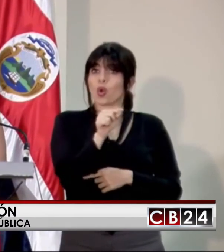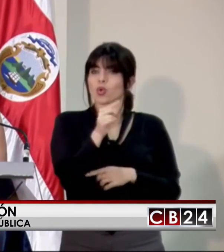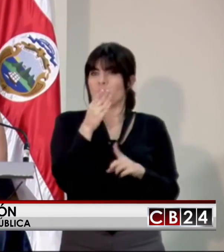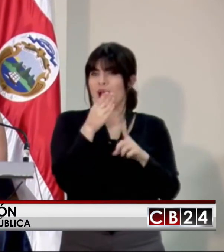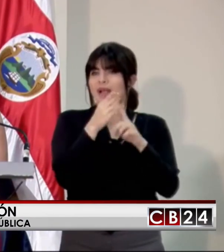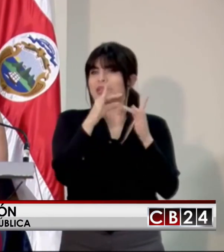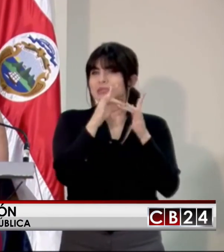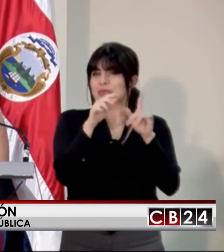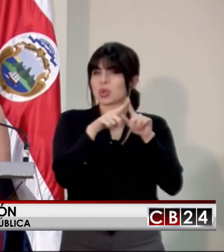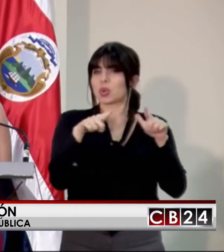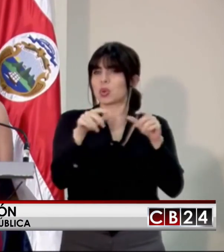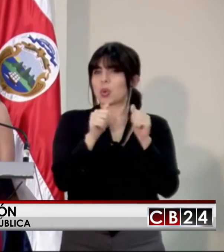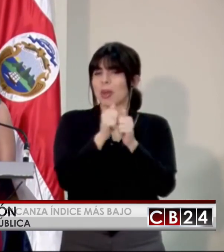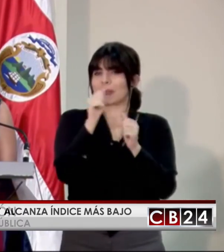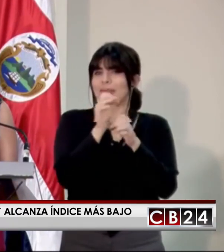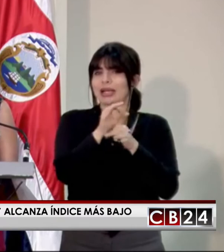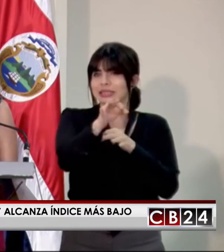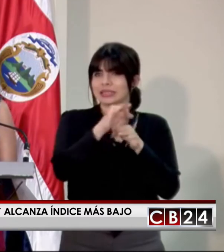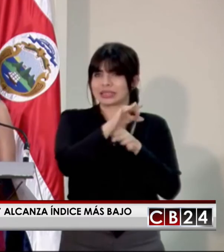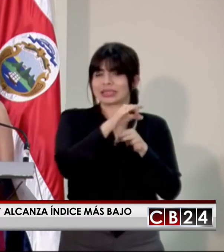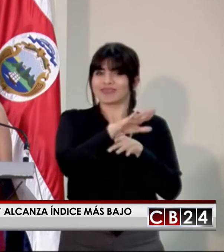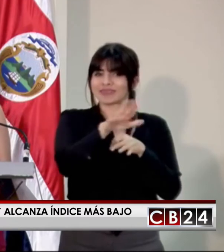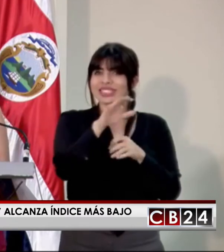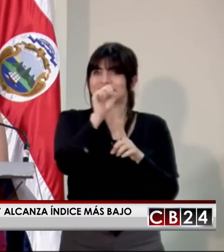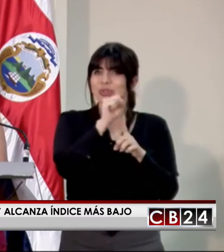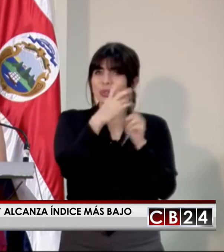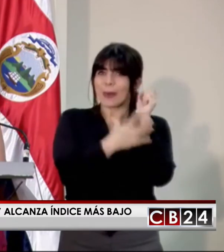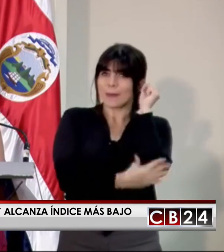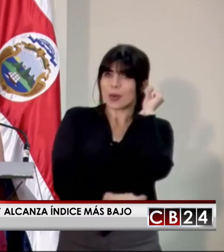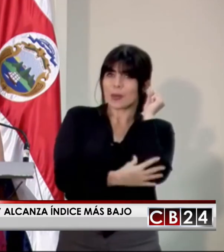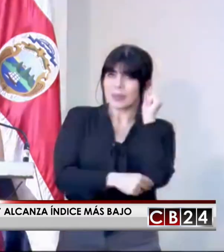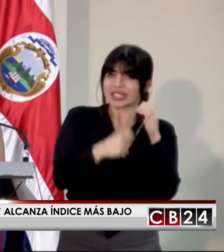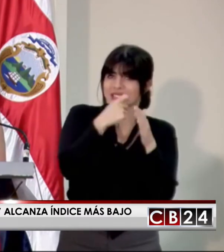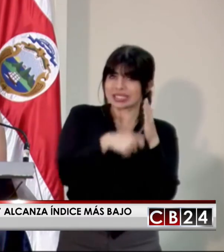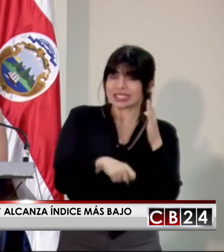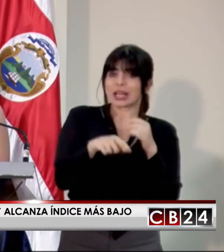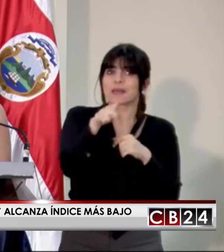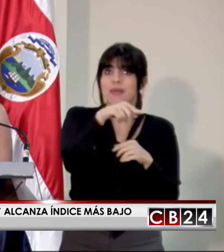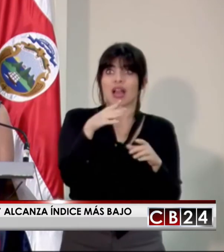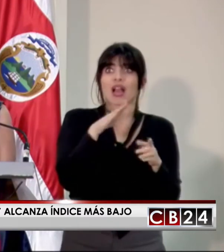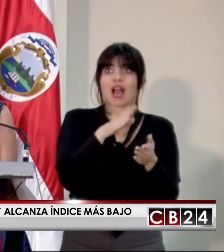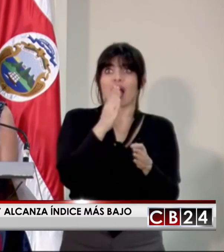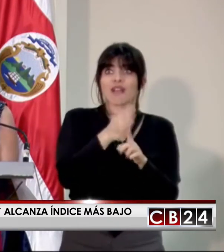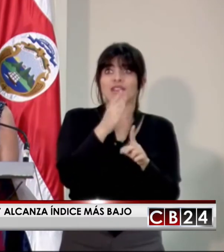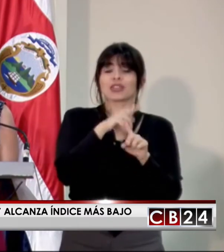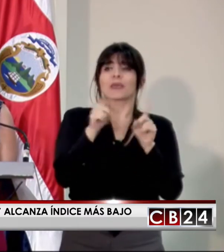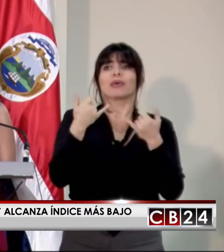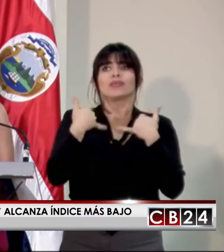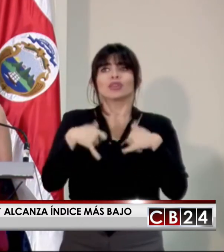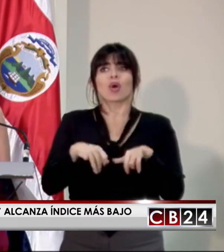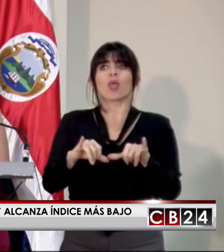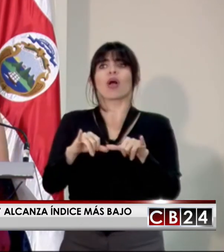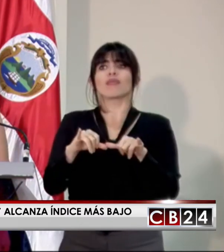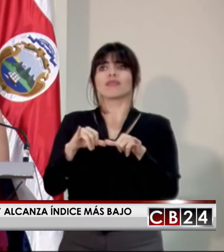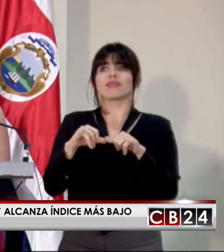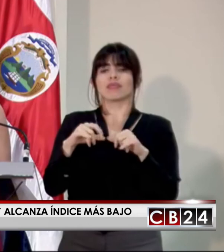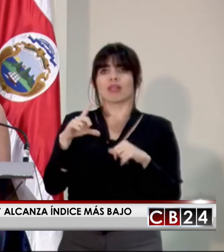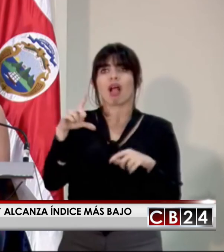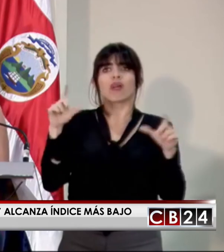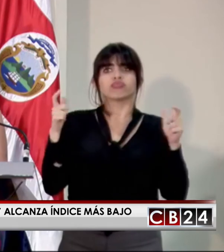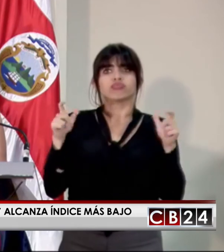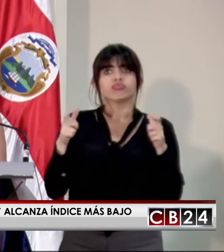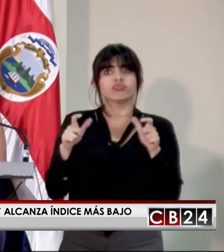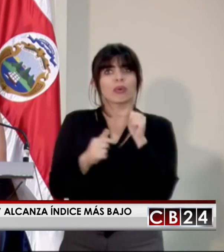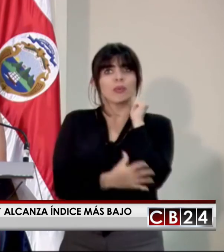principalmente a zonas rurales en situación de pobreza y pobreza extrema rural, continúa la marcada tendencia a la baja,